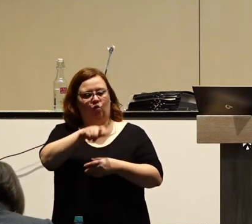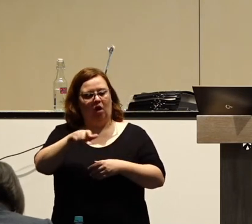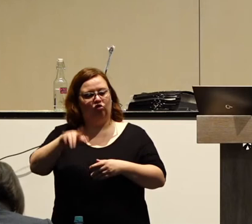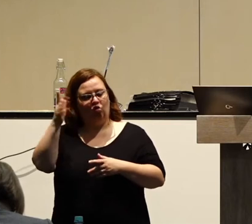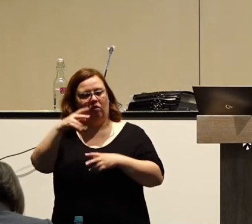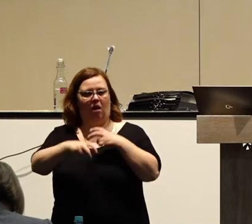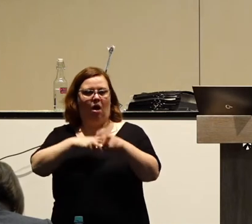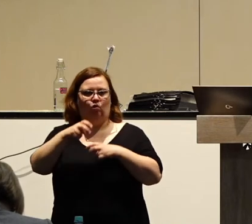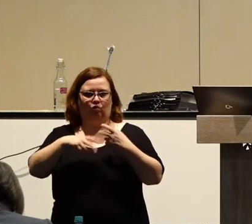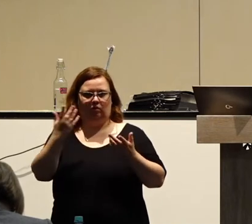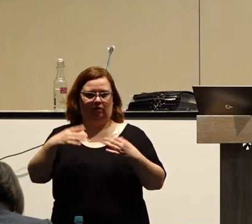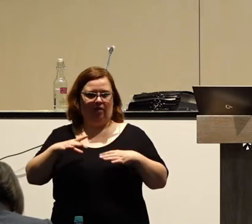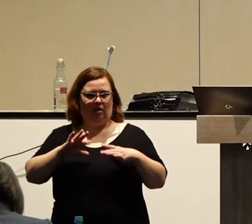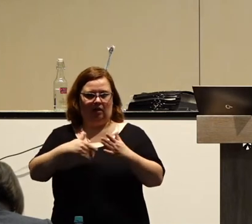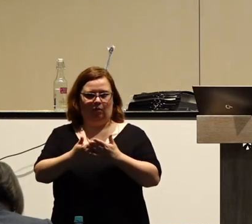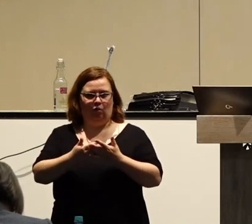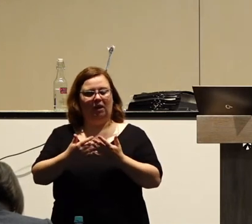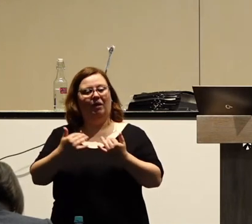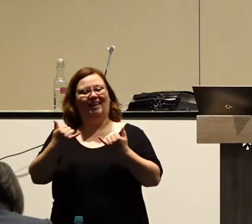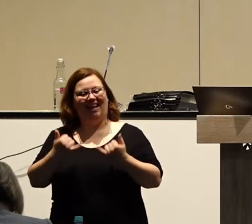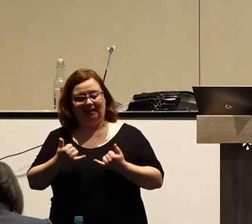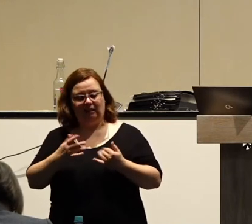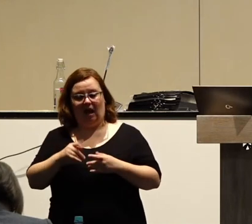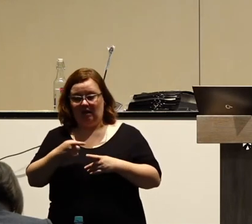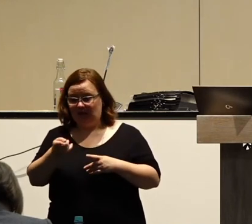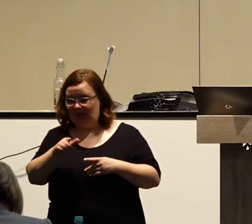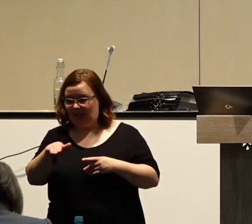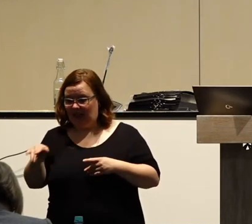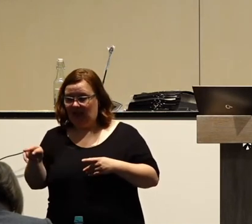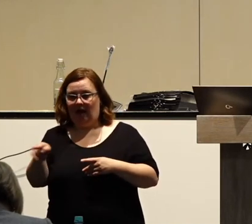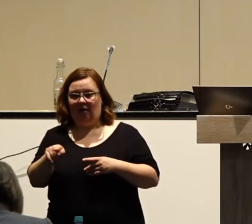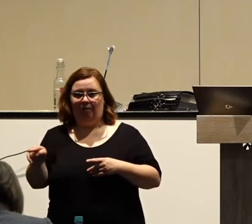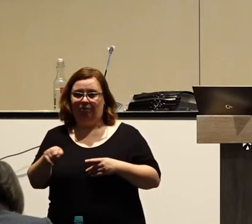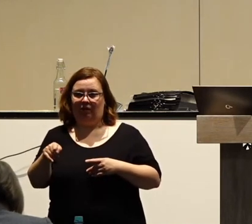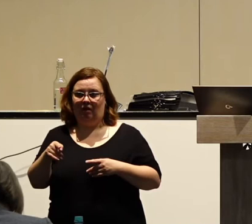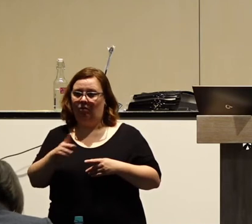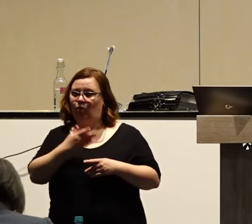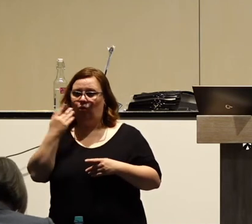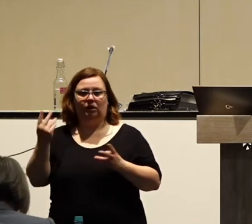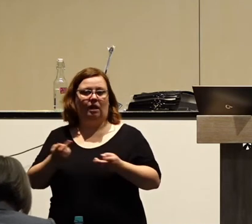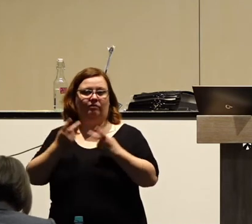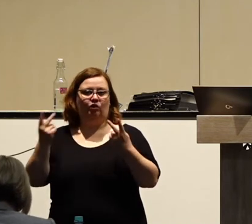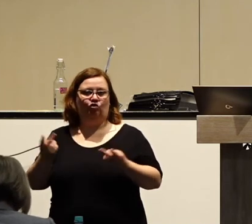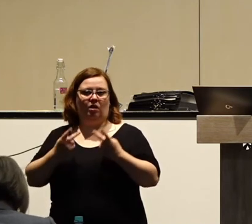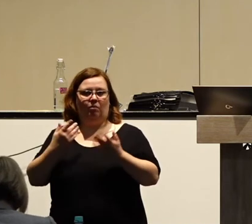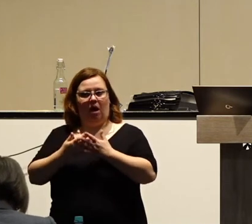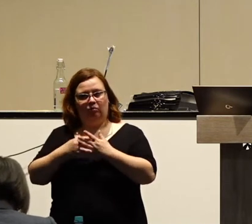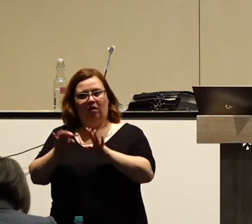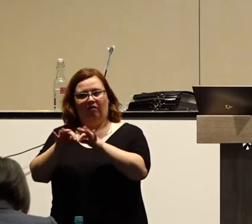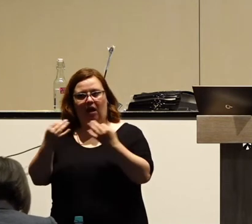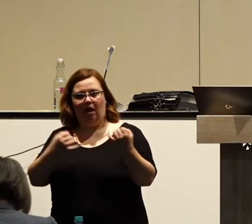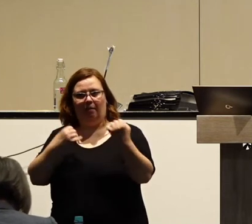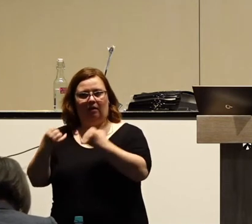das schon in den Ferien. Wir wollen aber gerade diejenigen erreichen, für die es nicht selbstverständlich ist, einen solchen